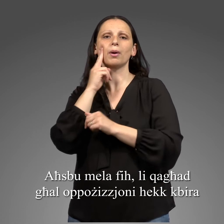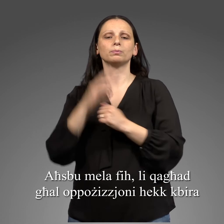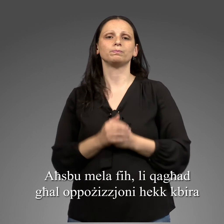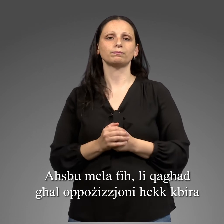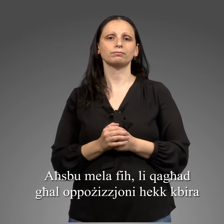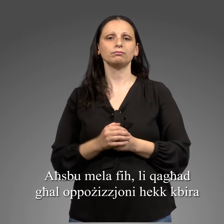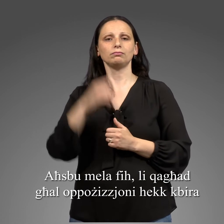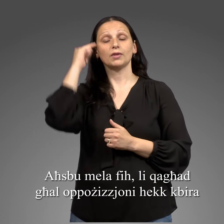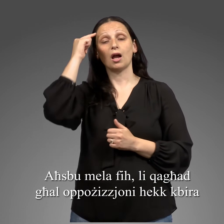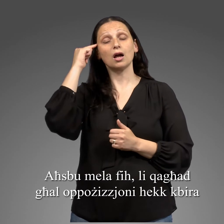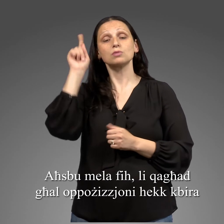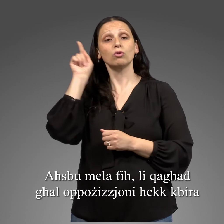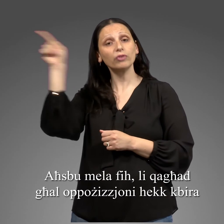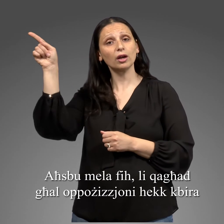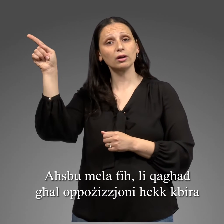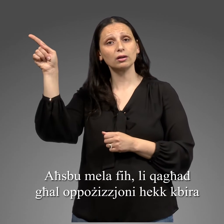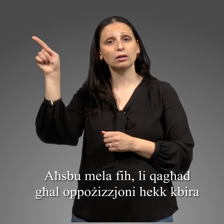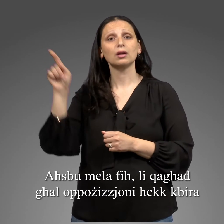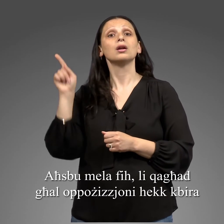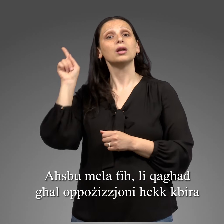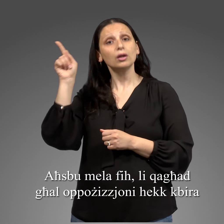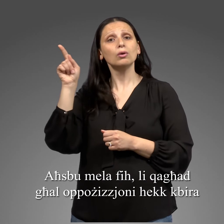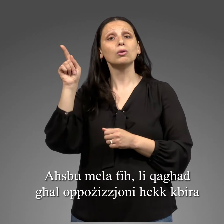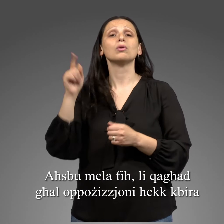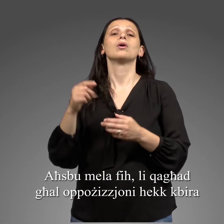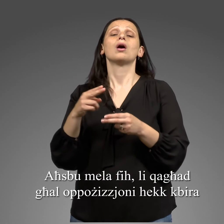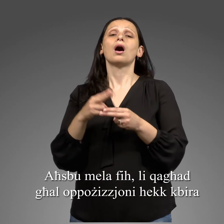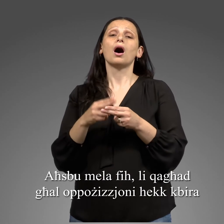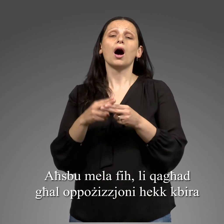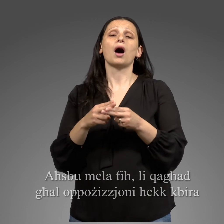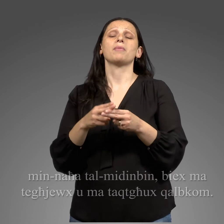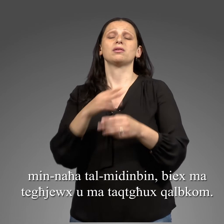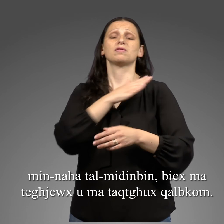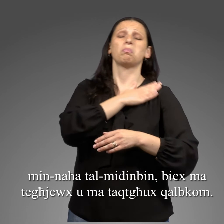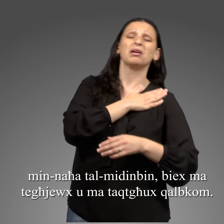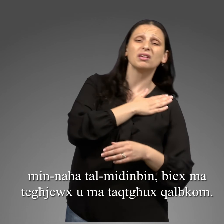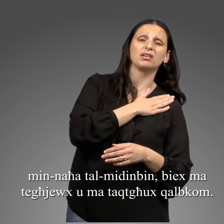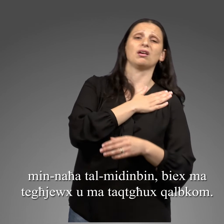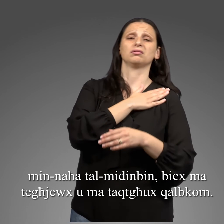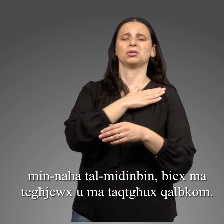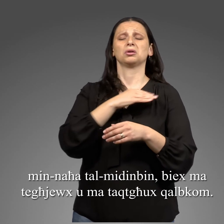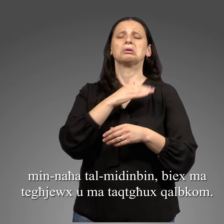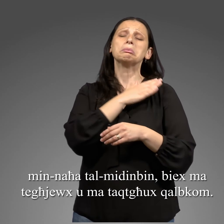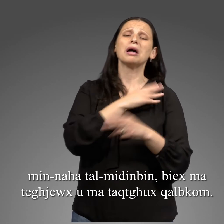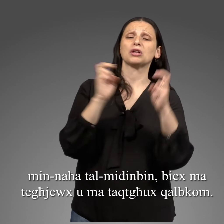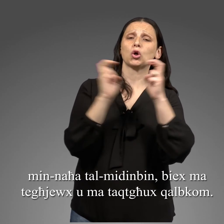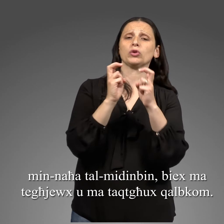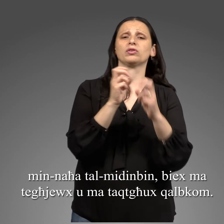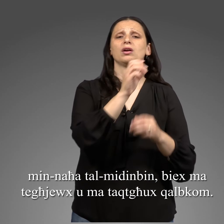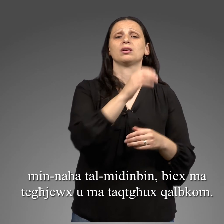Aħzbu melafieħ, li għat għal oppozizjoni għbira min għata l-metinbin, bix ma tajjewx u ma